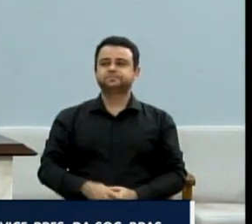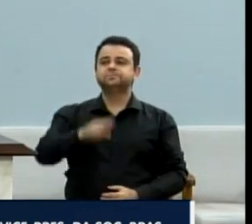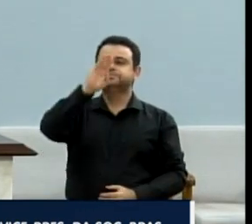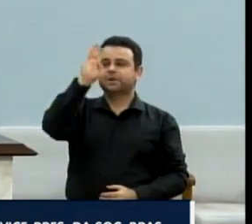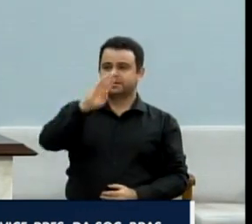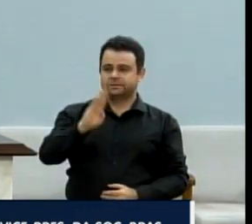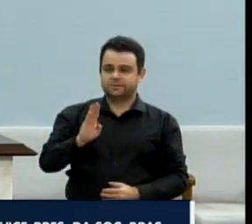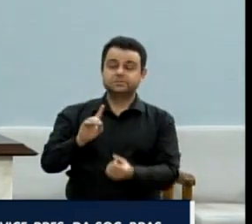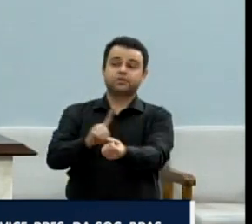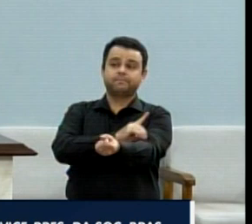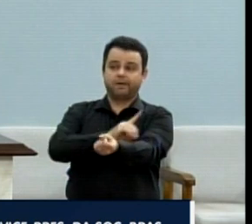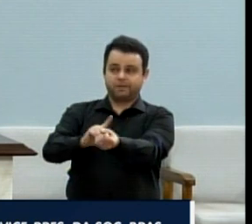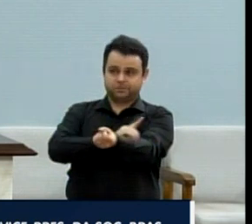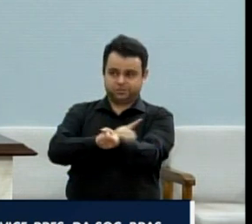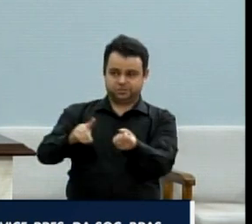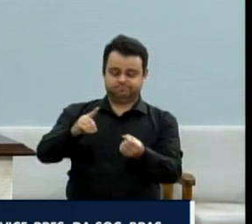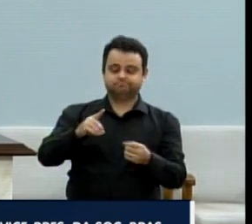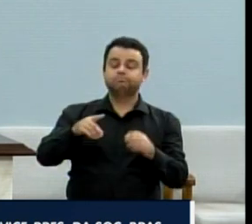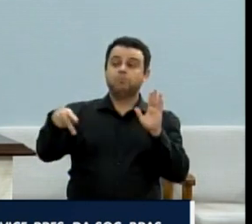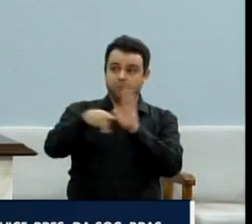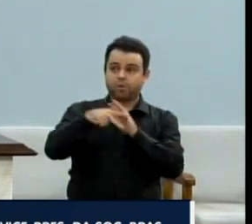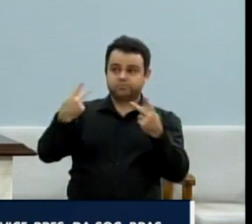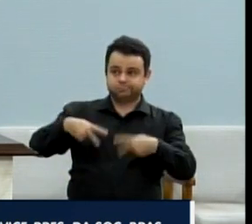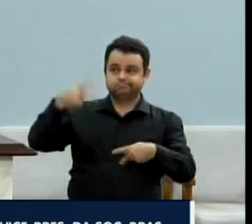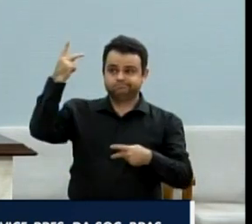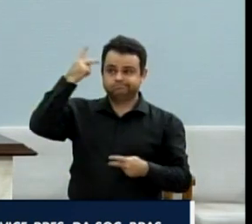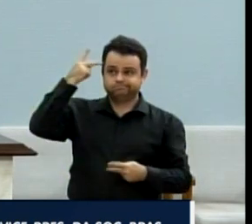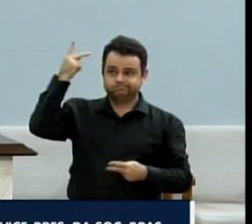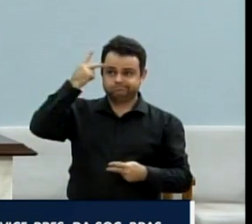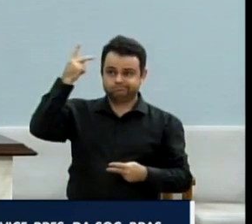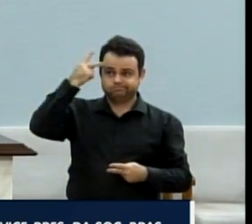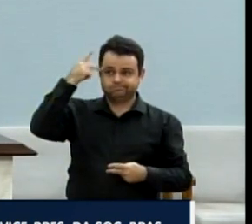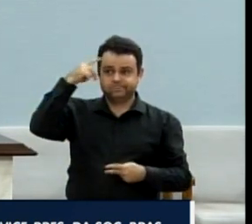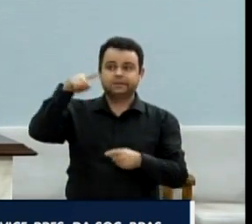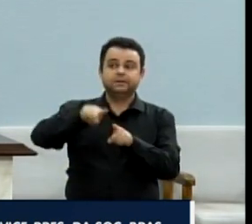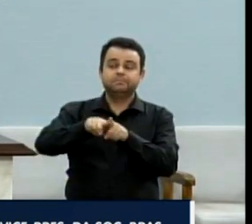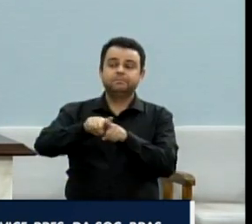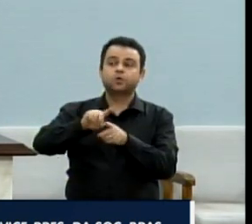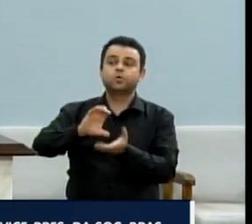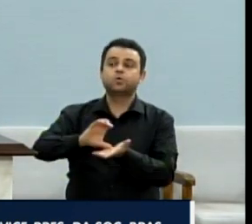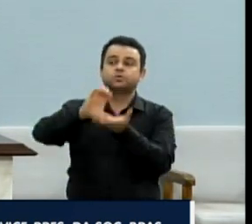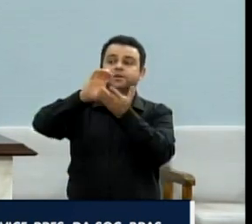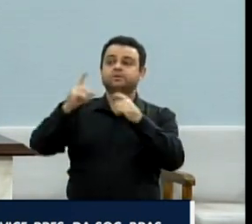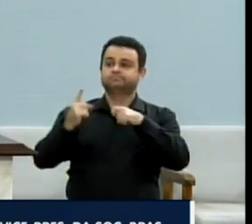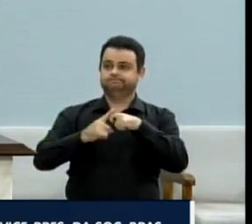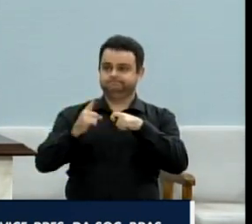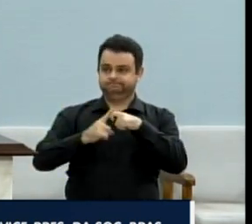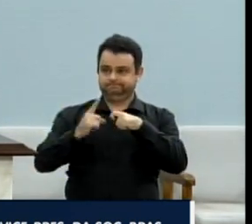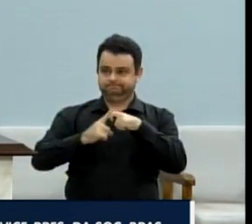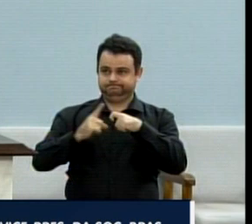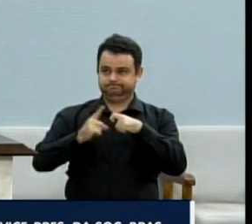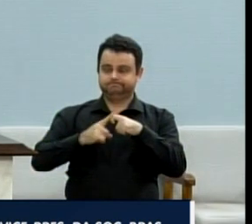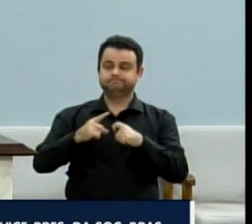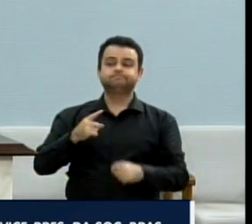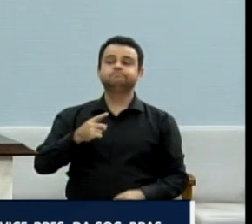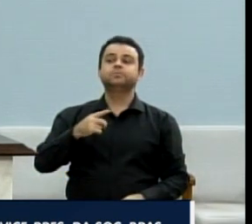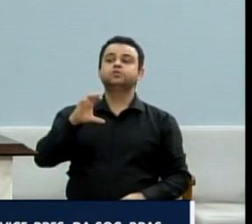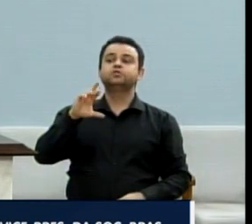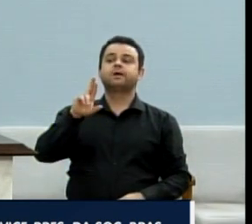de São Paulo. E, segundo normas só do Conselho Federal de Medicina, como está sendo gravado, meu CRM é